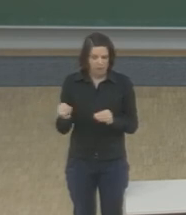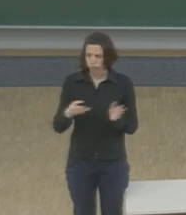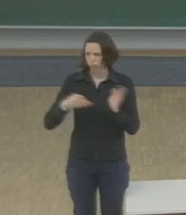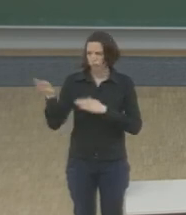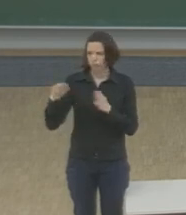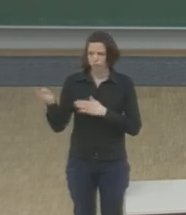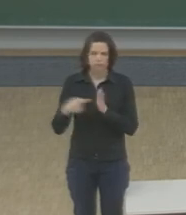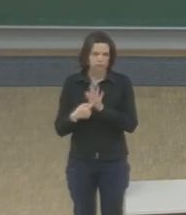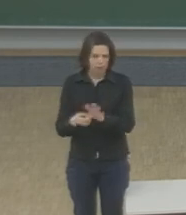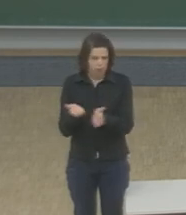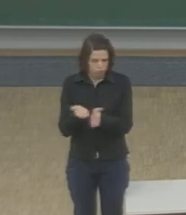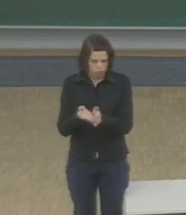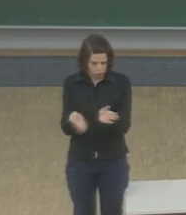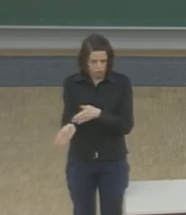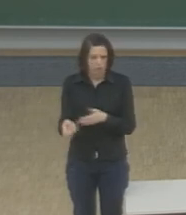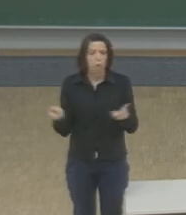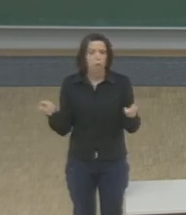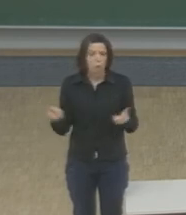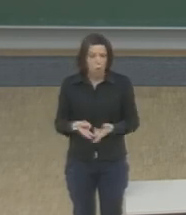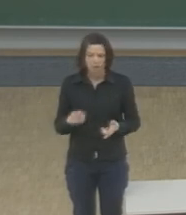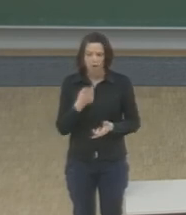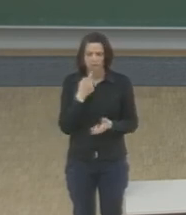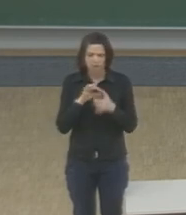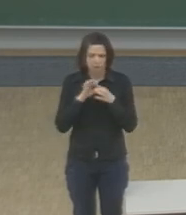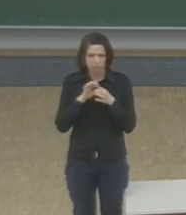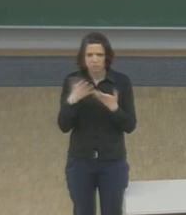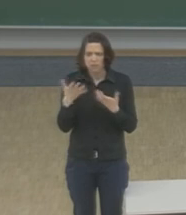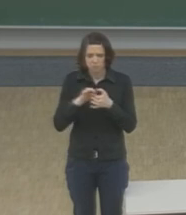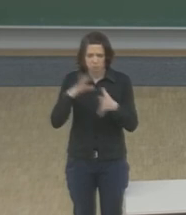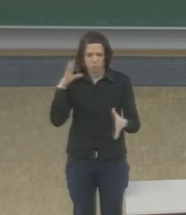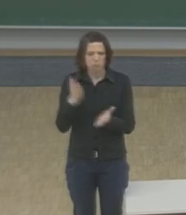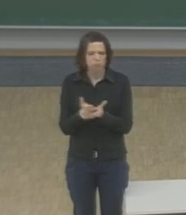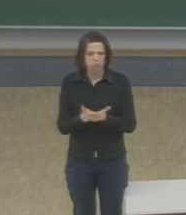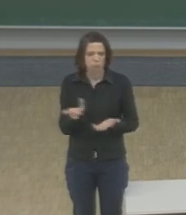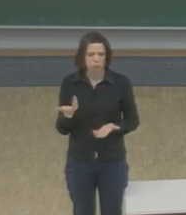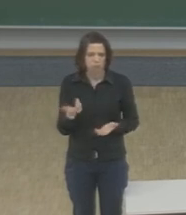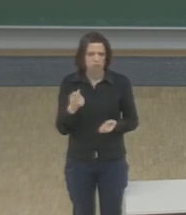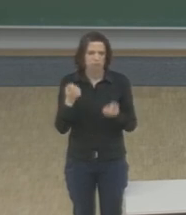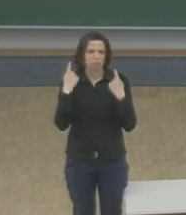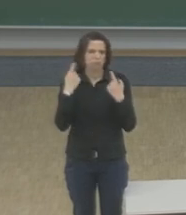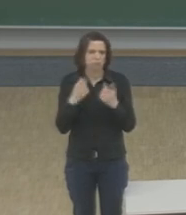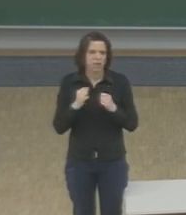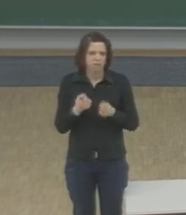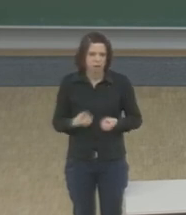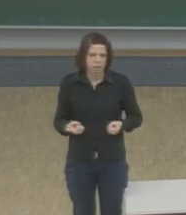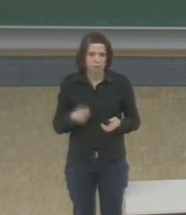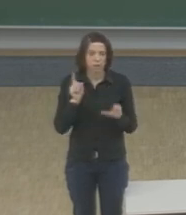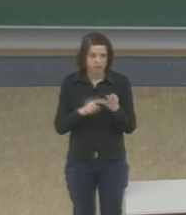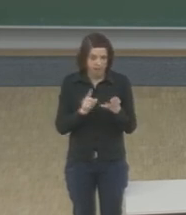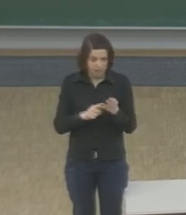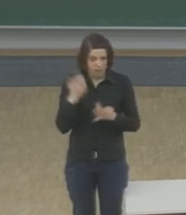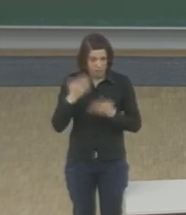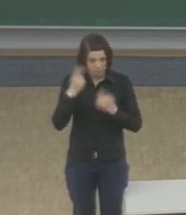schief dargestellt werden oder eben gar nicht mehr sachkundlich geklärt. Viertens, Mathematik verstehen